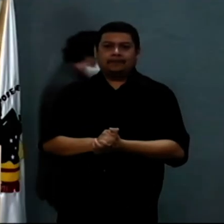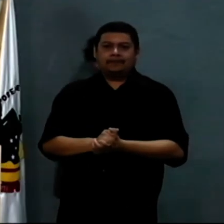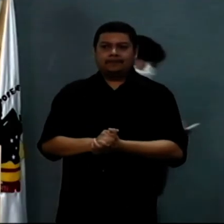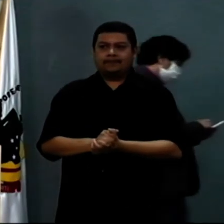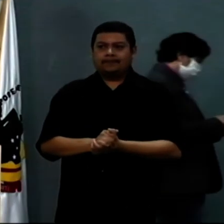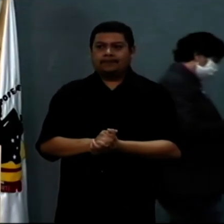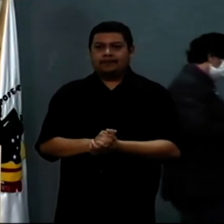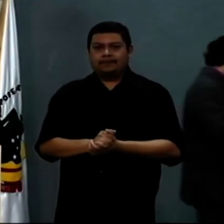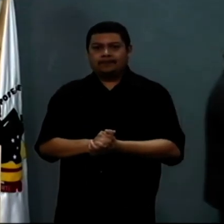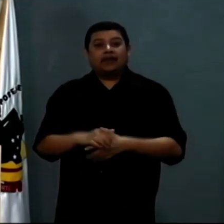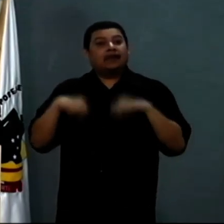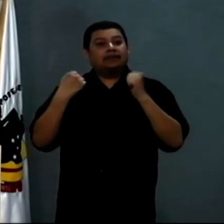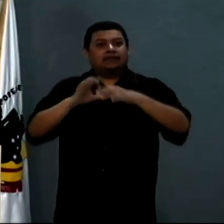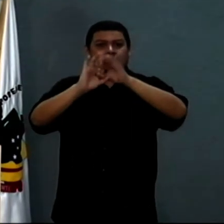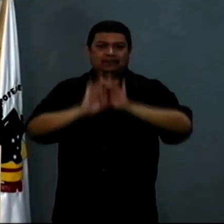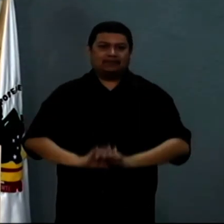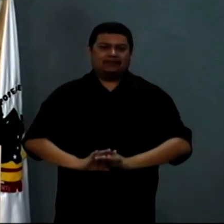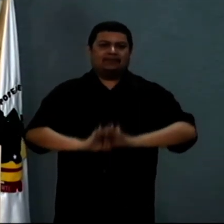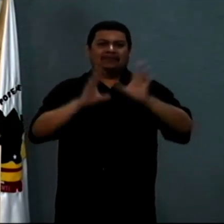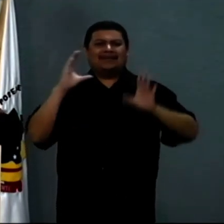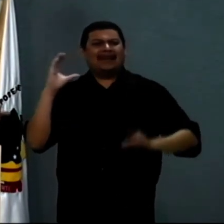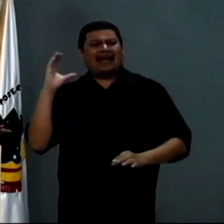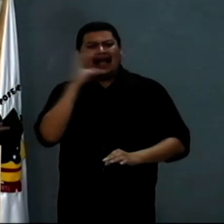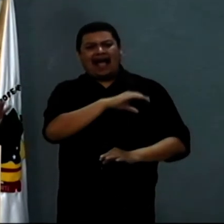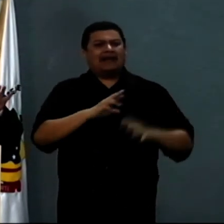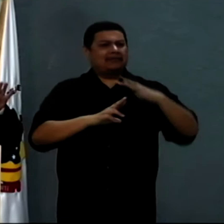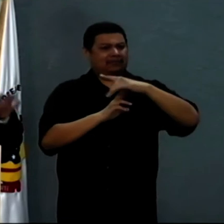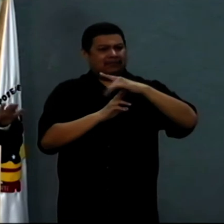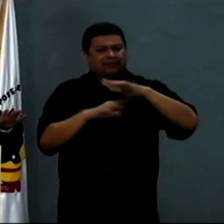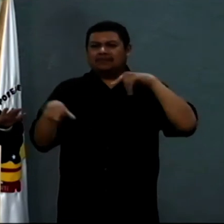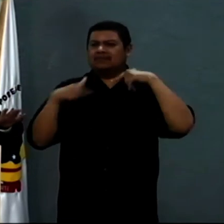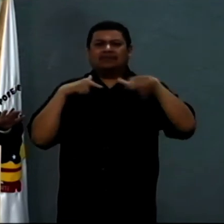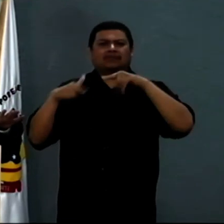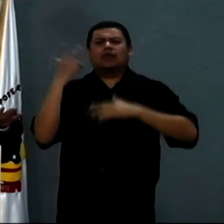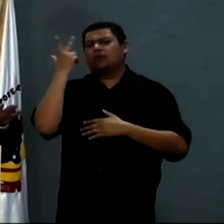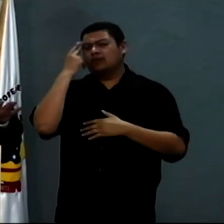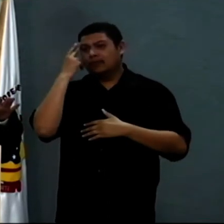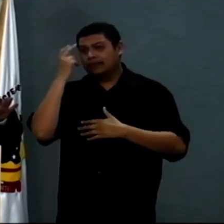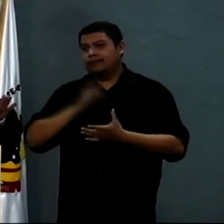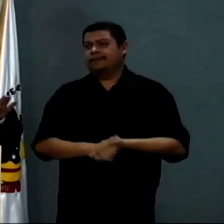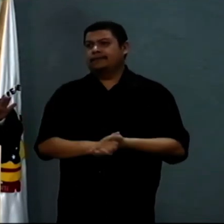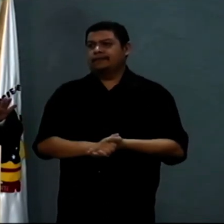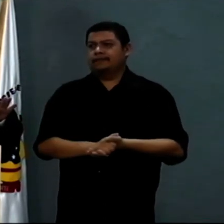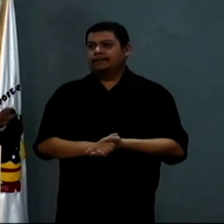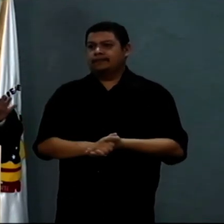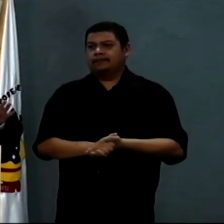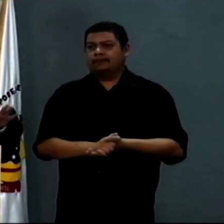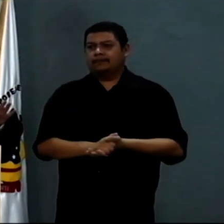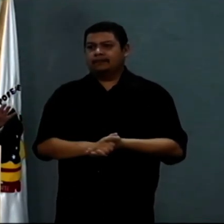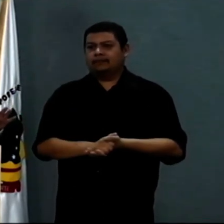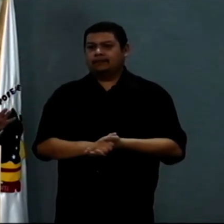Tem que ser liberado imediatamente, deixar os feirantes trabalhar em paz, gente.